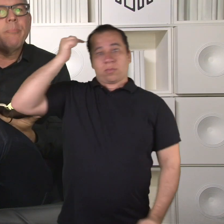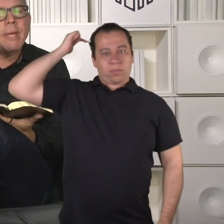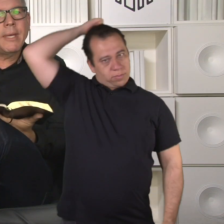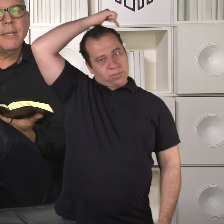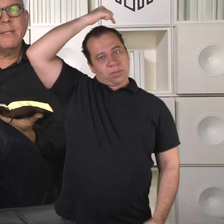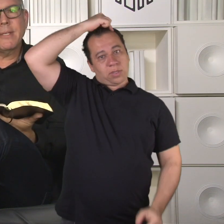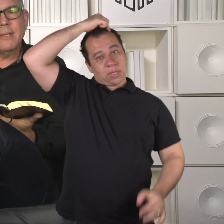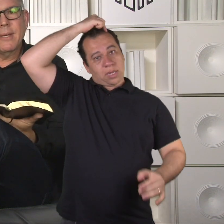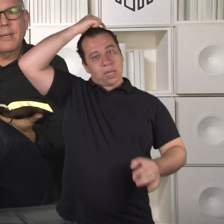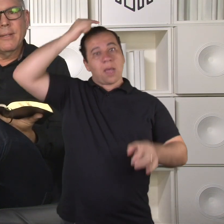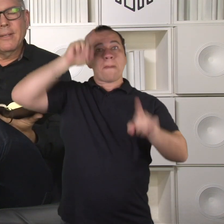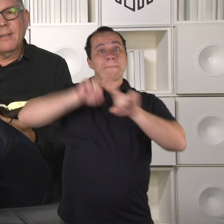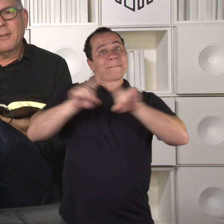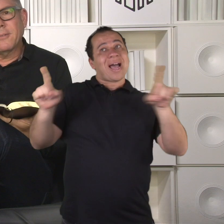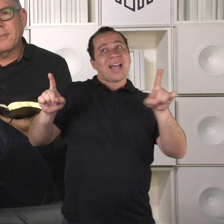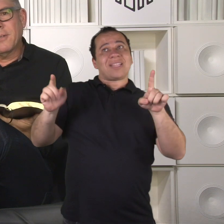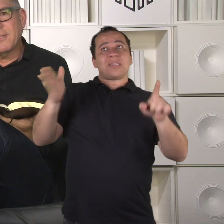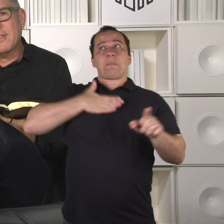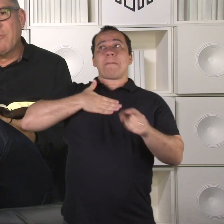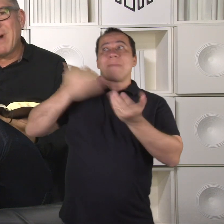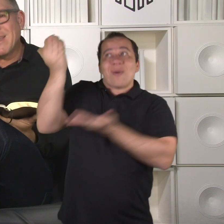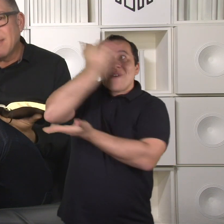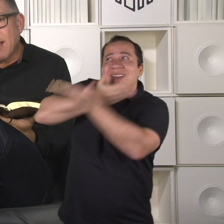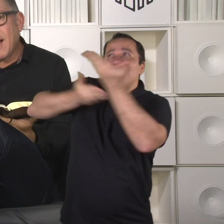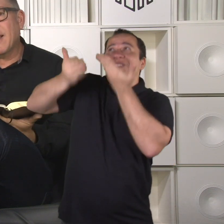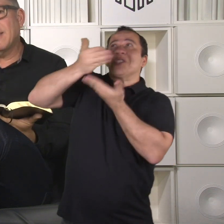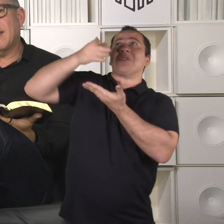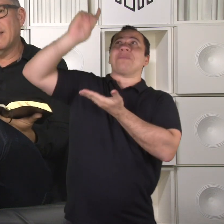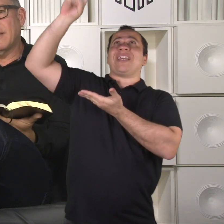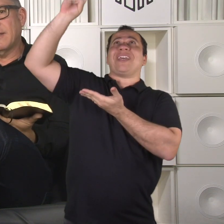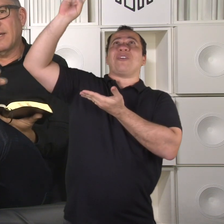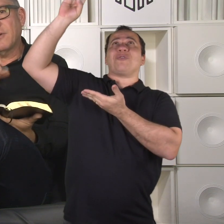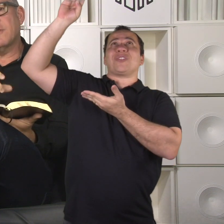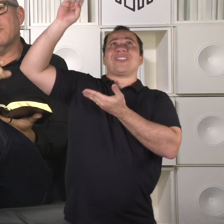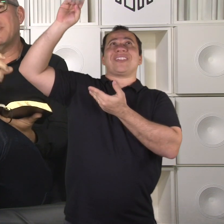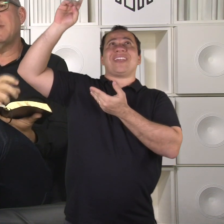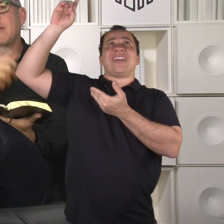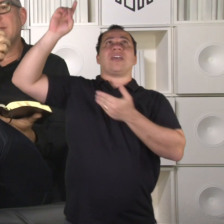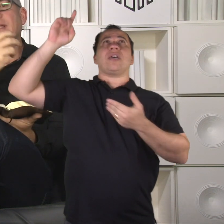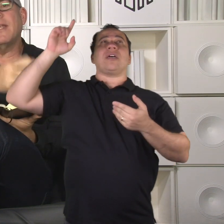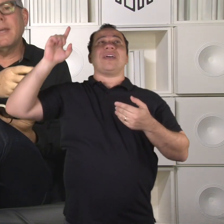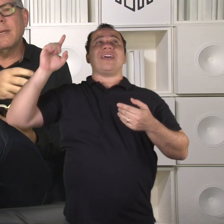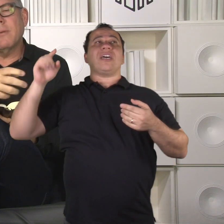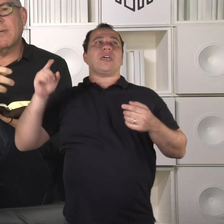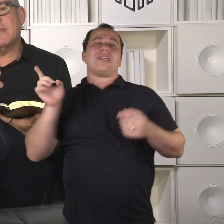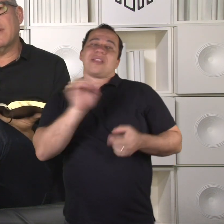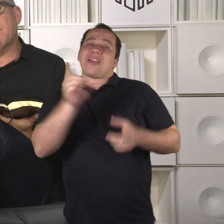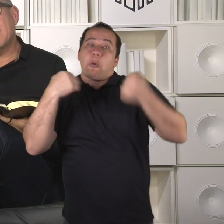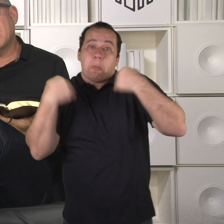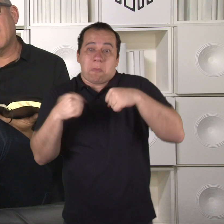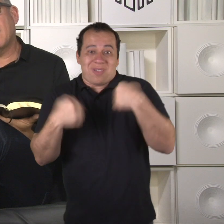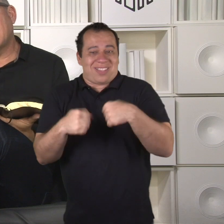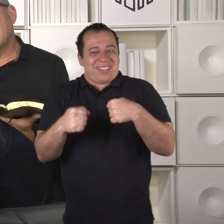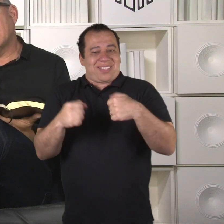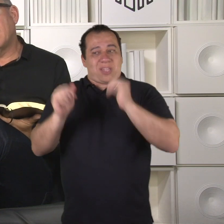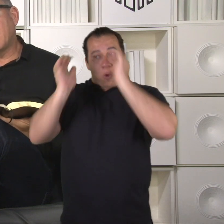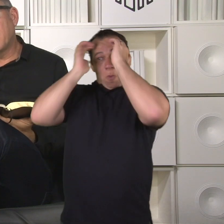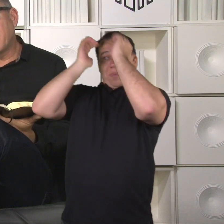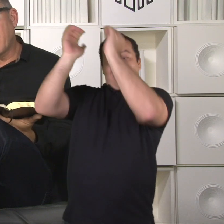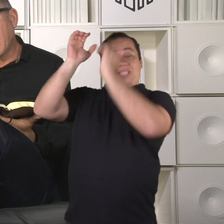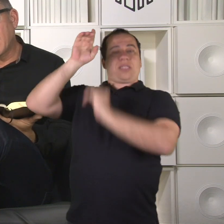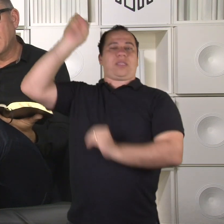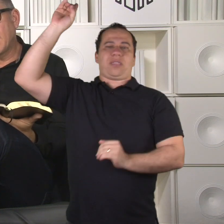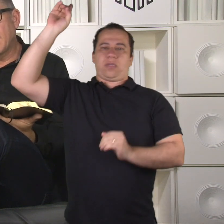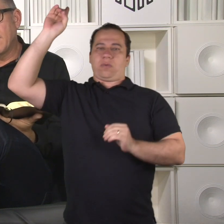não depende, não está baseada na nossa obediência à lei, mas está baseada